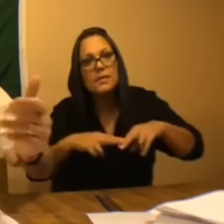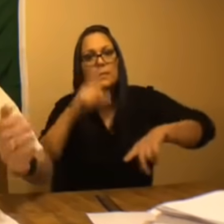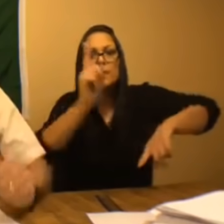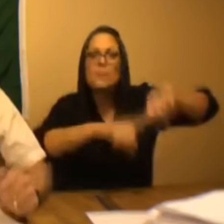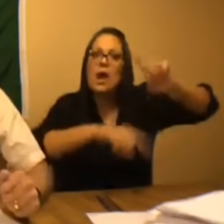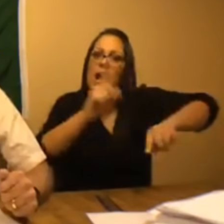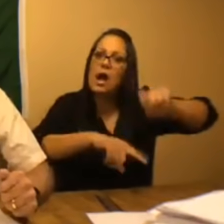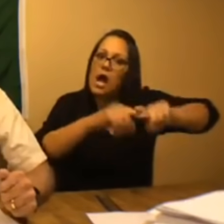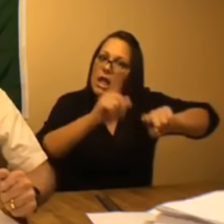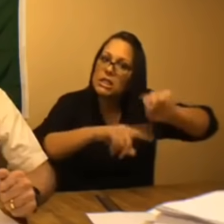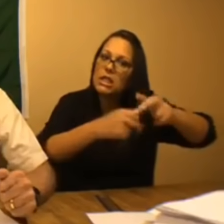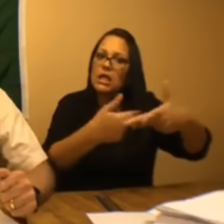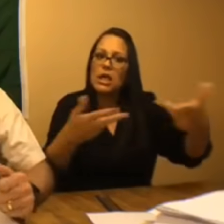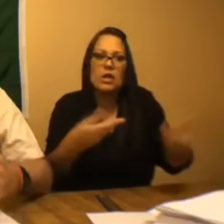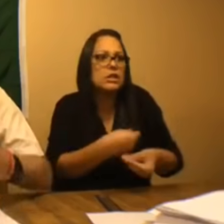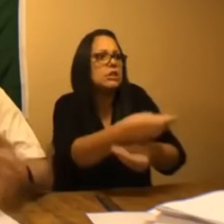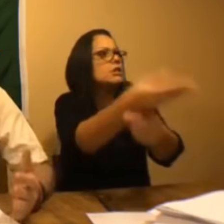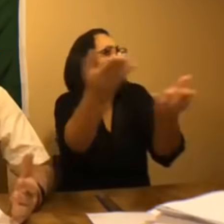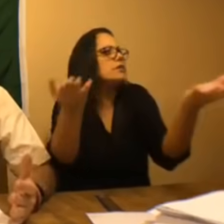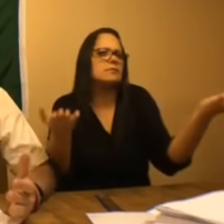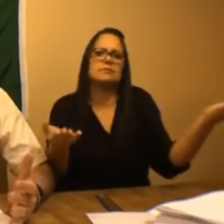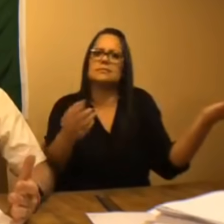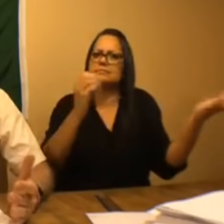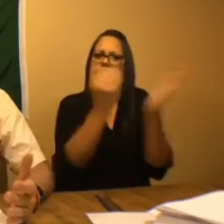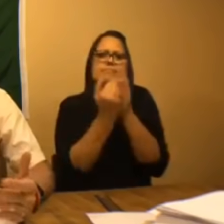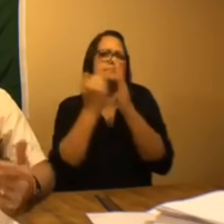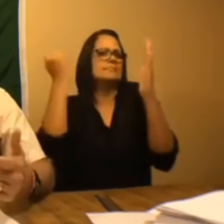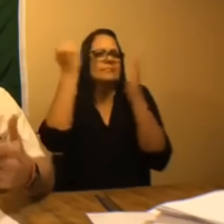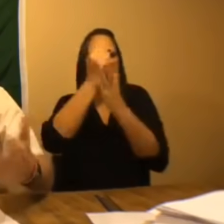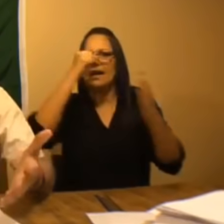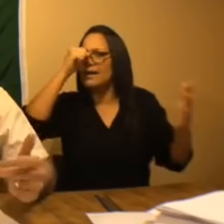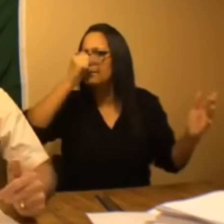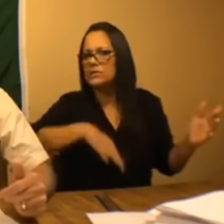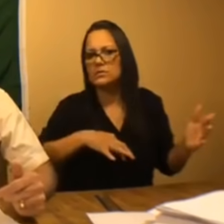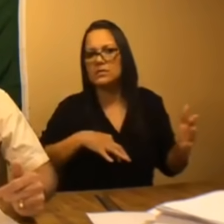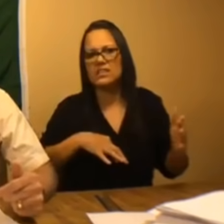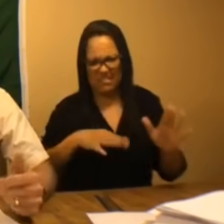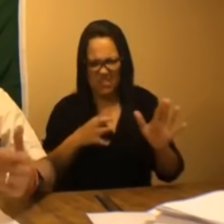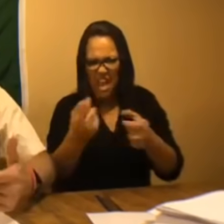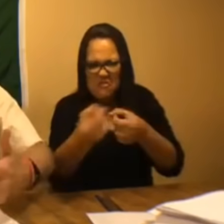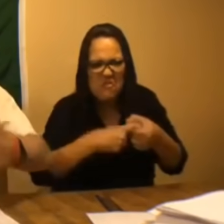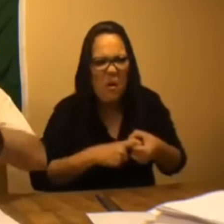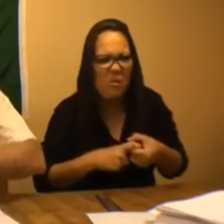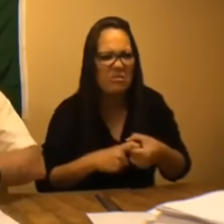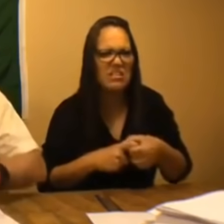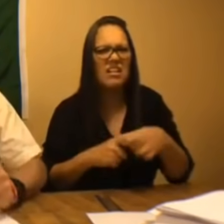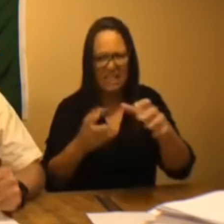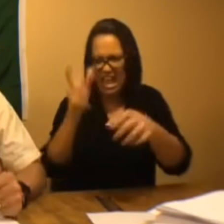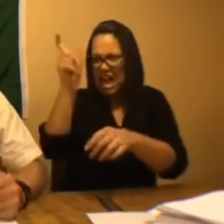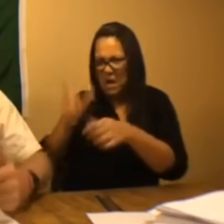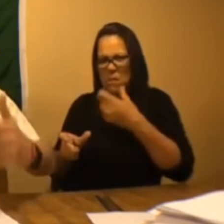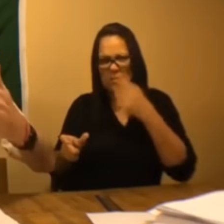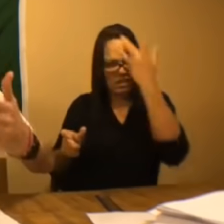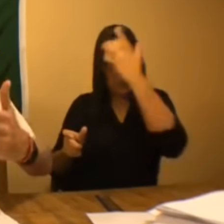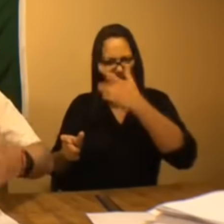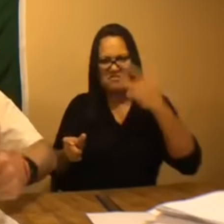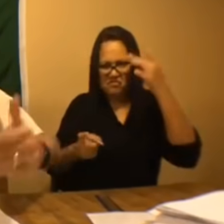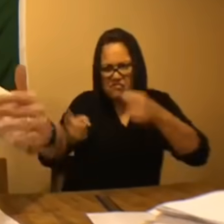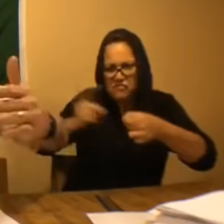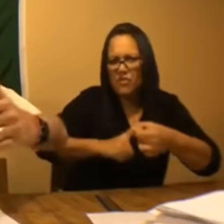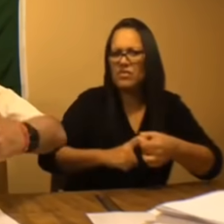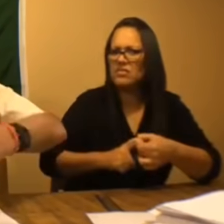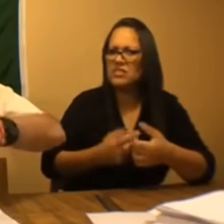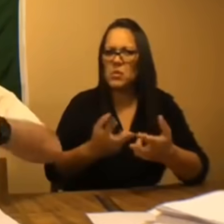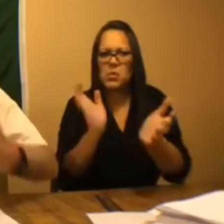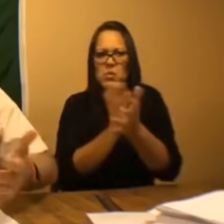para distribuir. Isso é um absurdo isso daí. Queremos a volta disso? Queremos esse mentiroso, esse representante